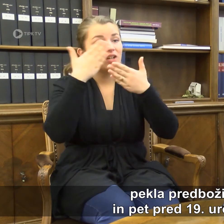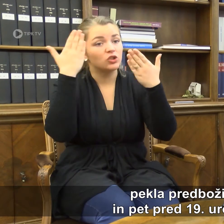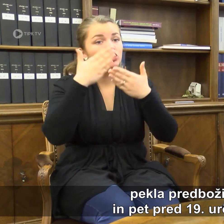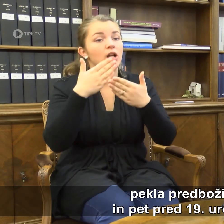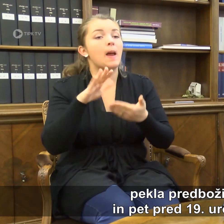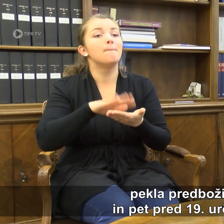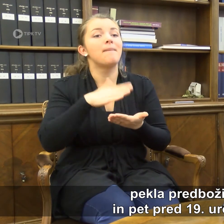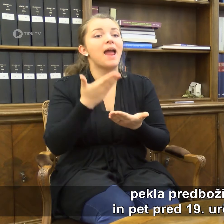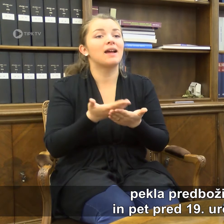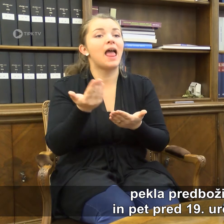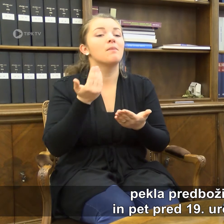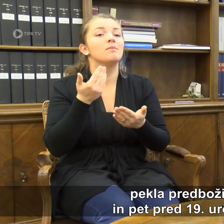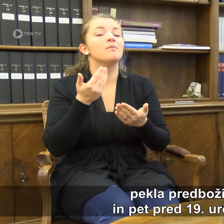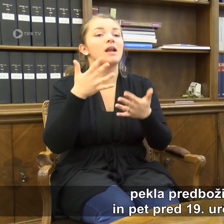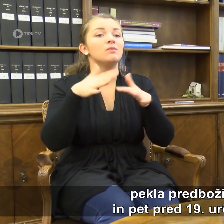piškote in